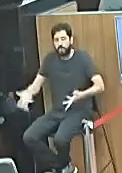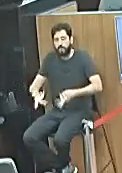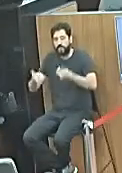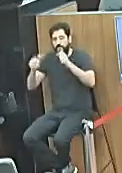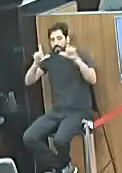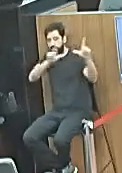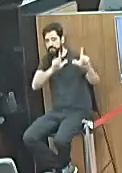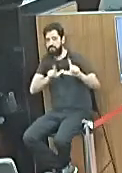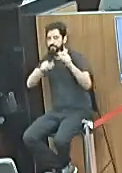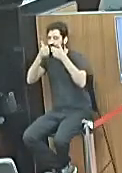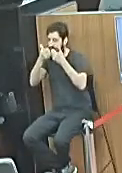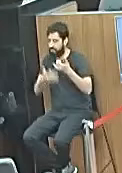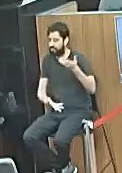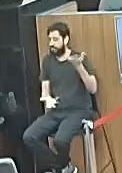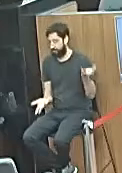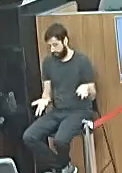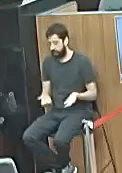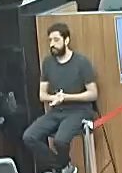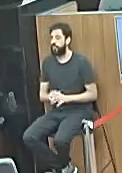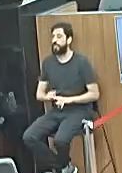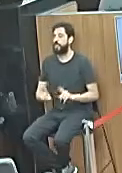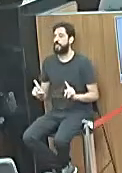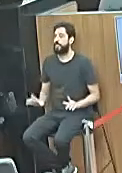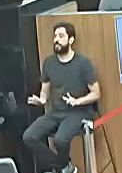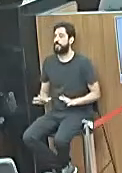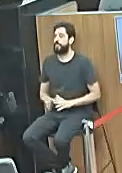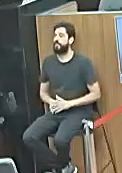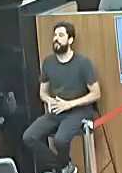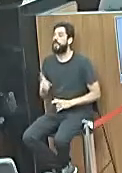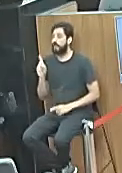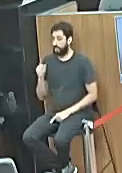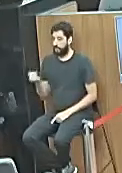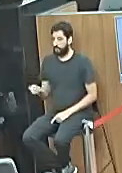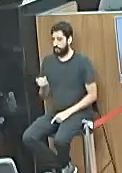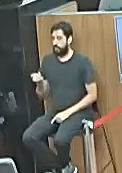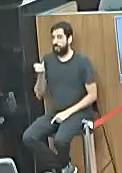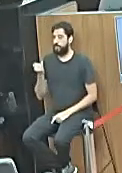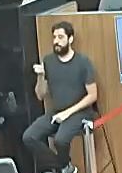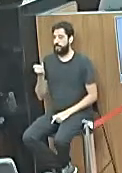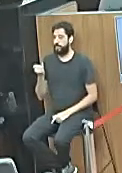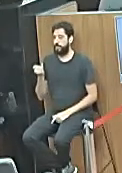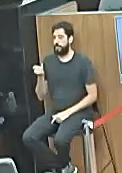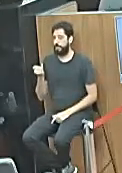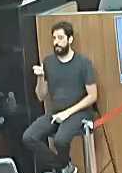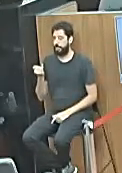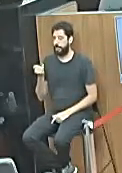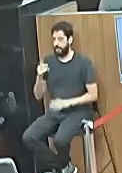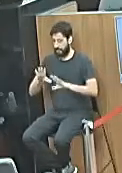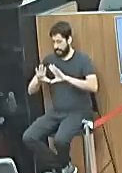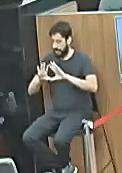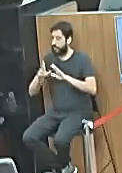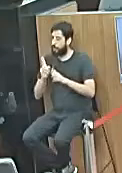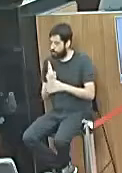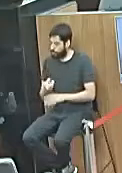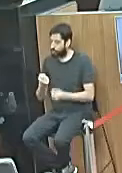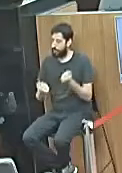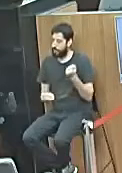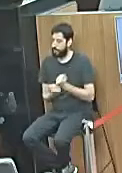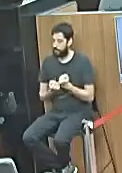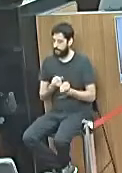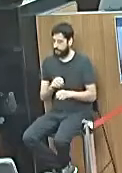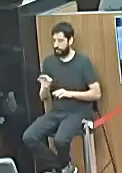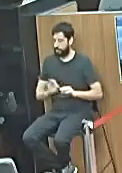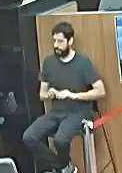sinalização etc mas é importantíssimo que a assembléia continue apoiando esse projeto